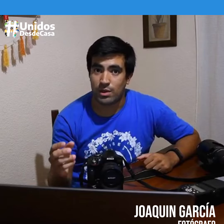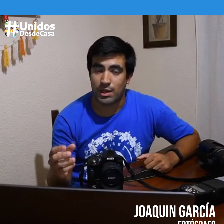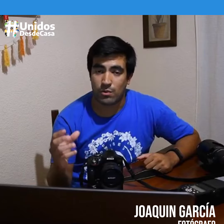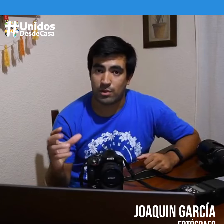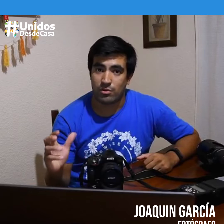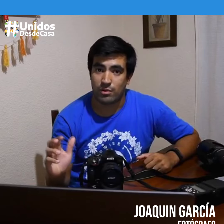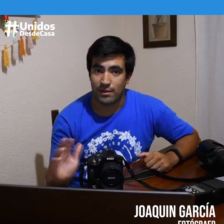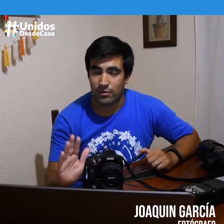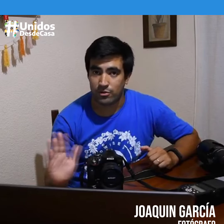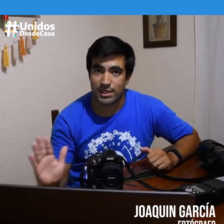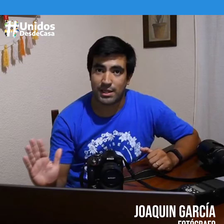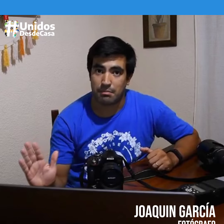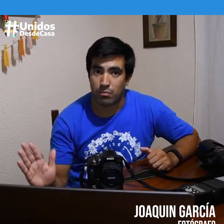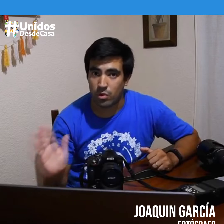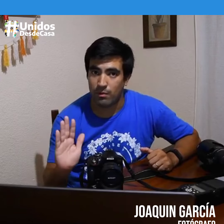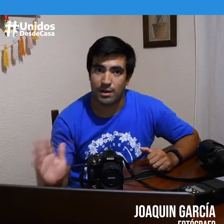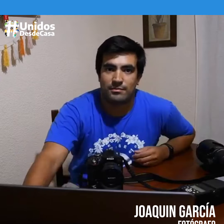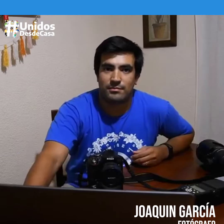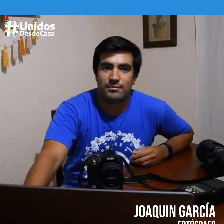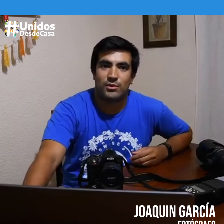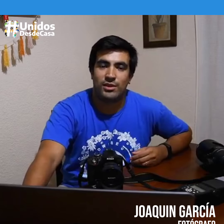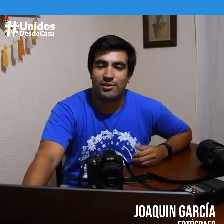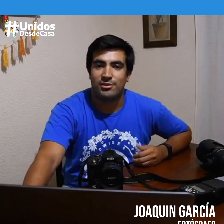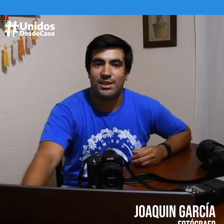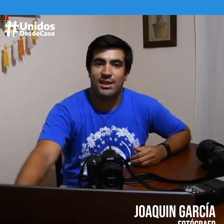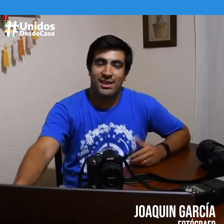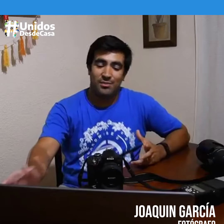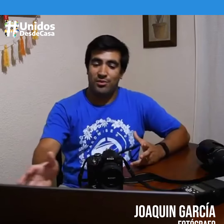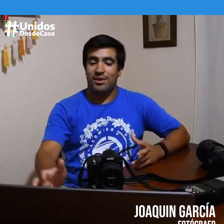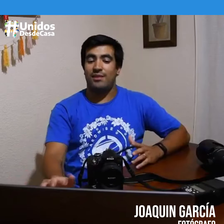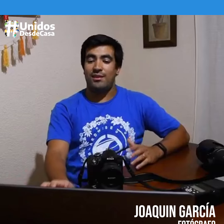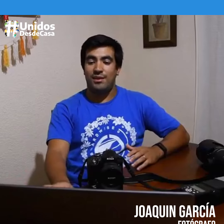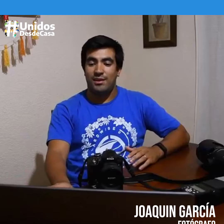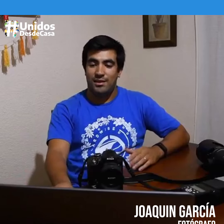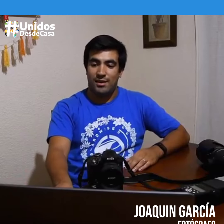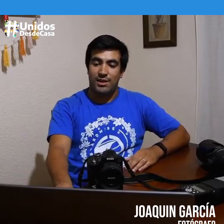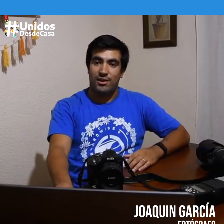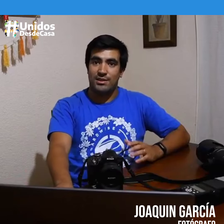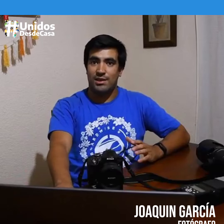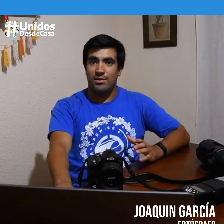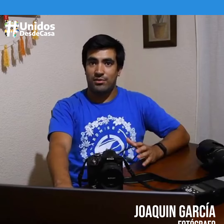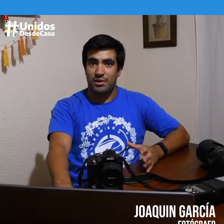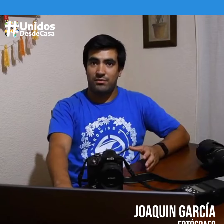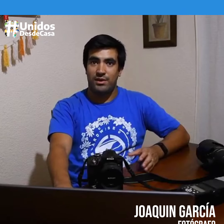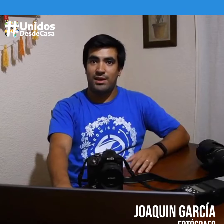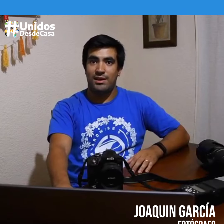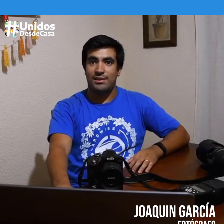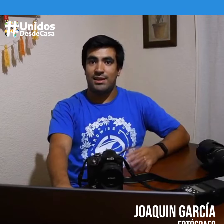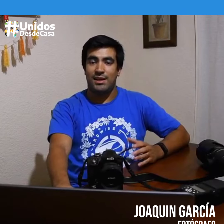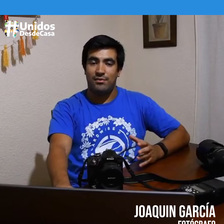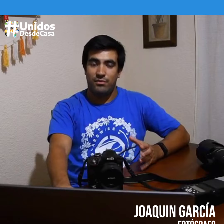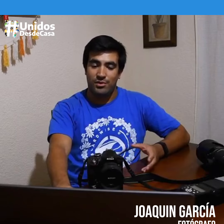que es cuando el fondo sale muy blanco otra cosa importante a la hora de sacar una fotografía es el enfoque